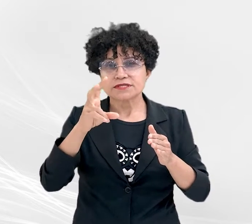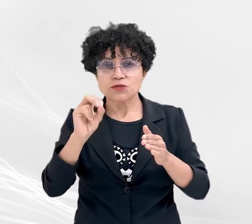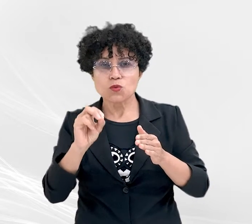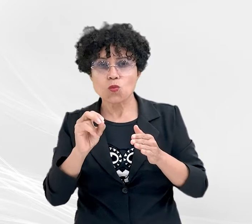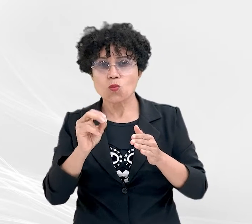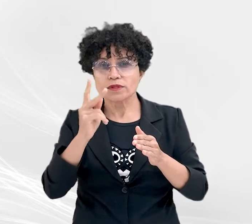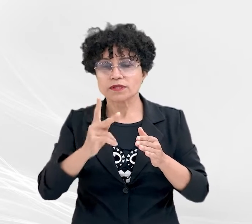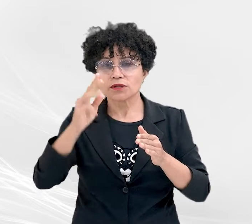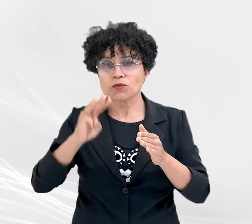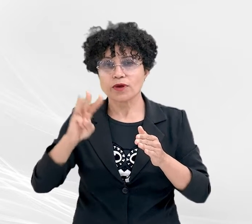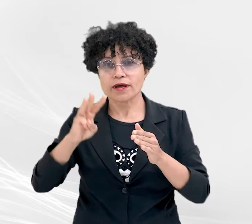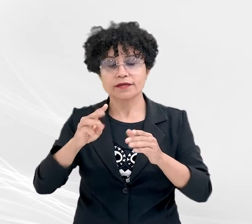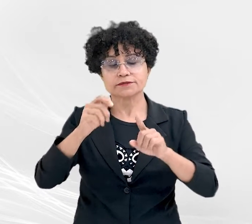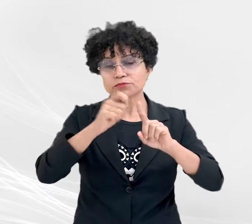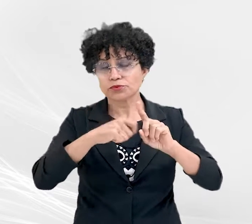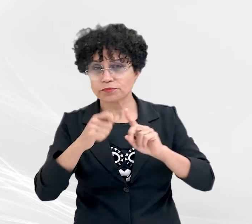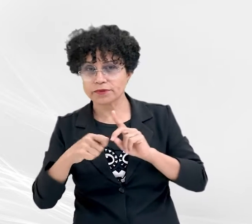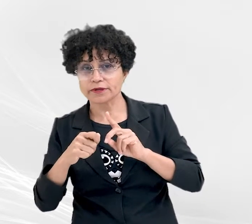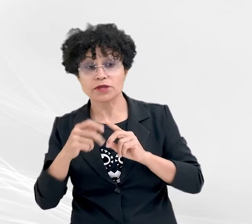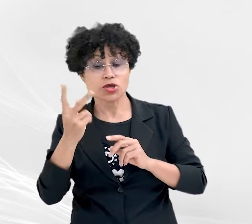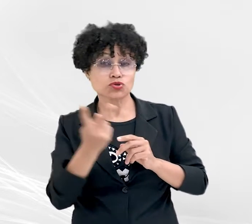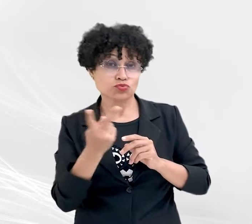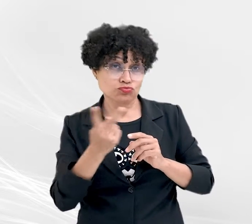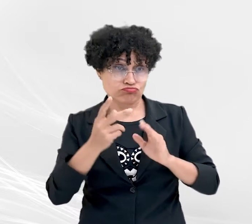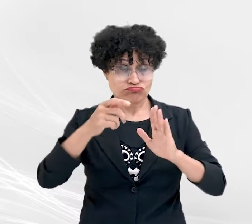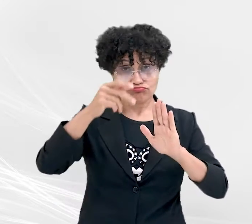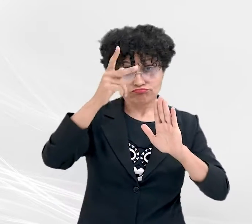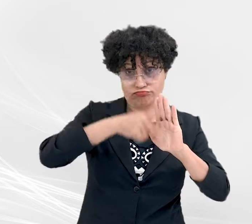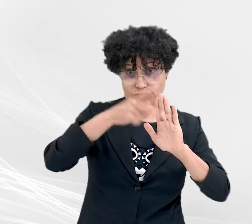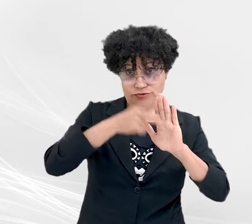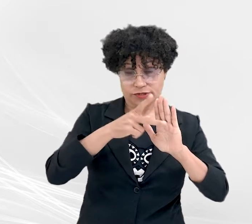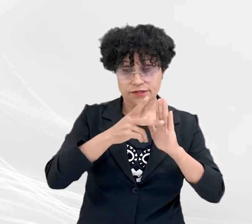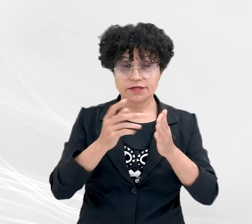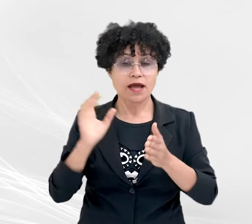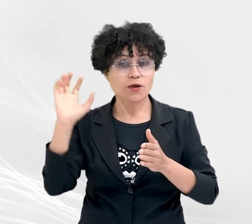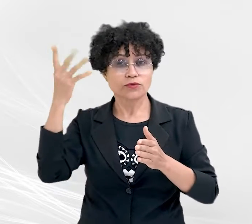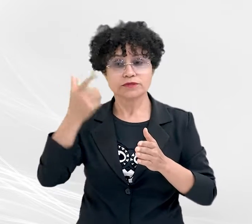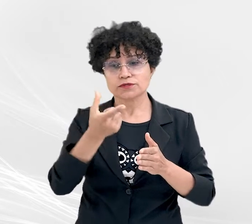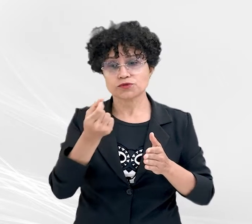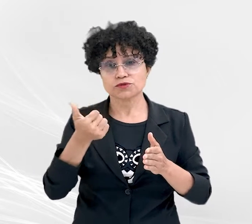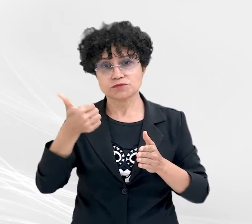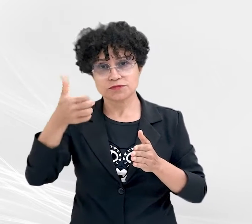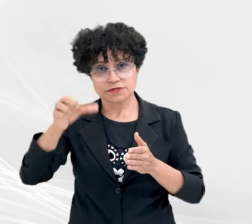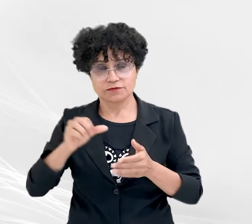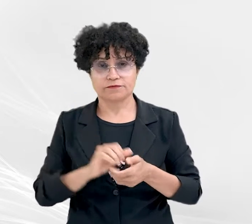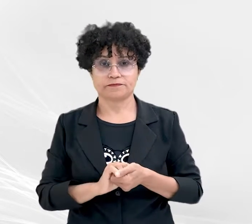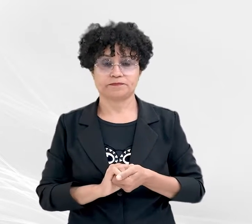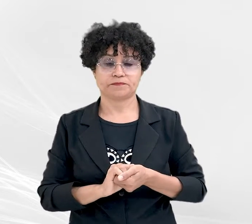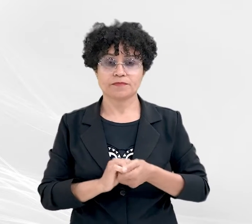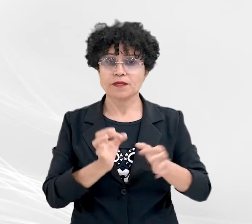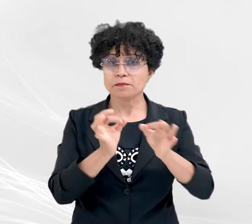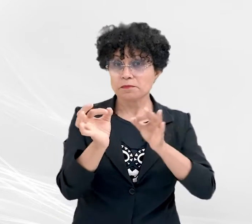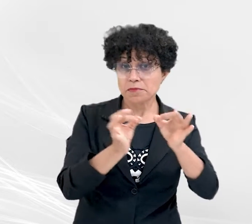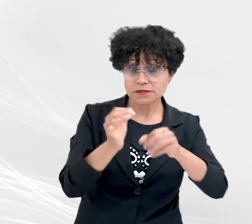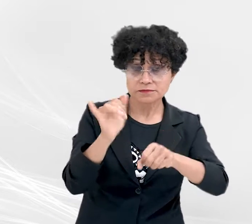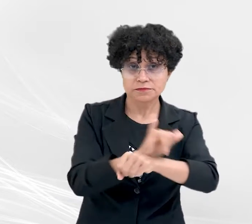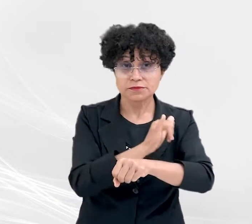contempla esses dois projetos ocorreu em 2019. Planejamento estratégico. A promoção de